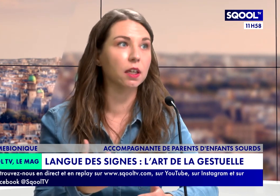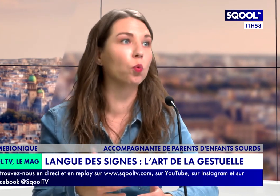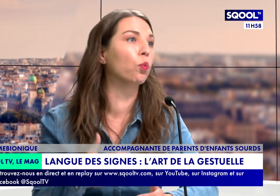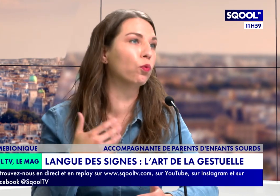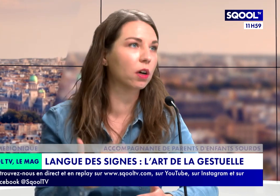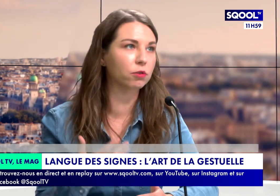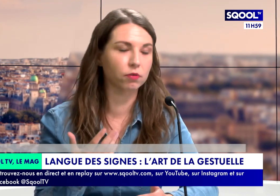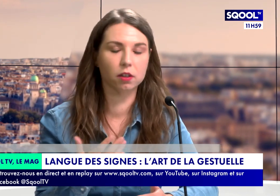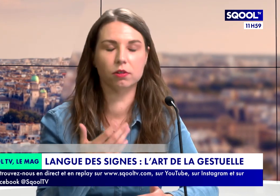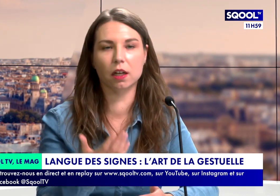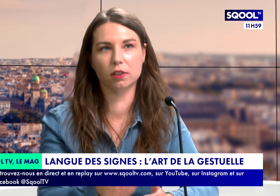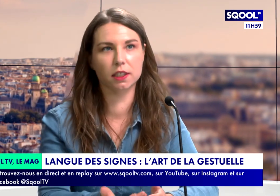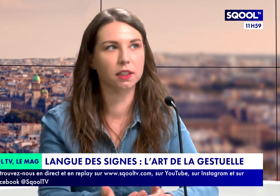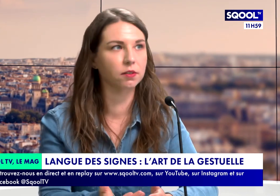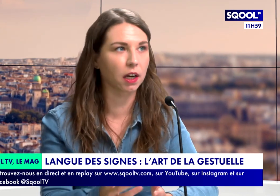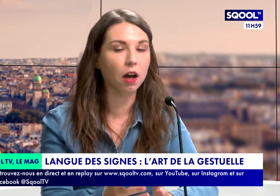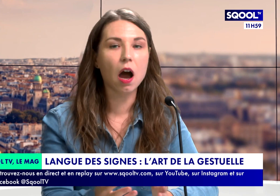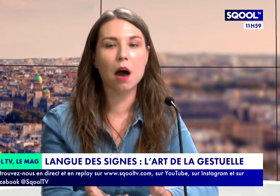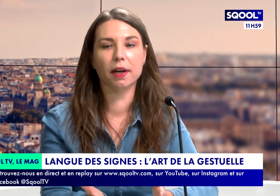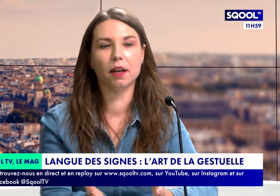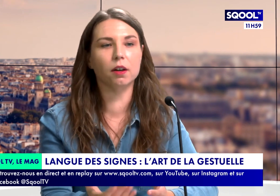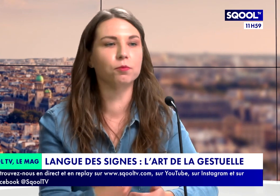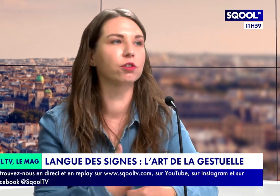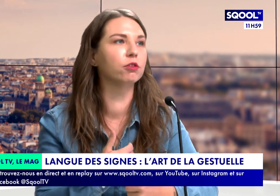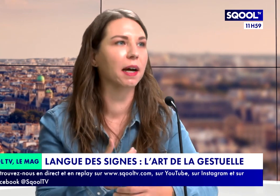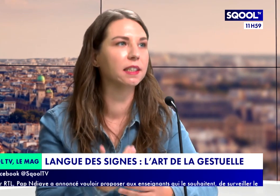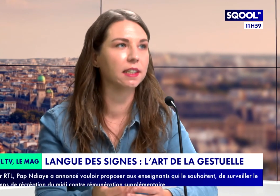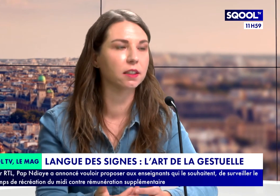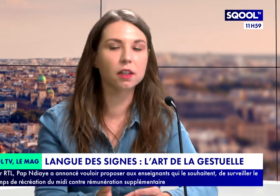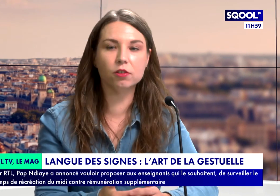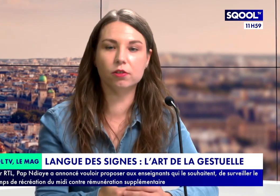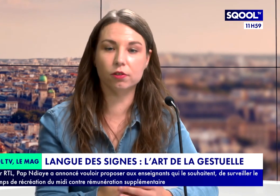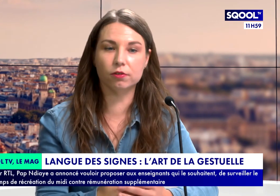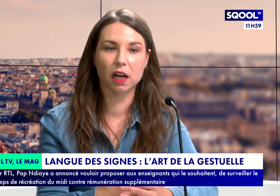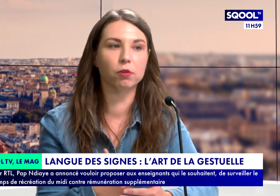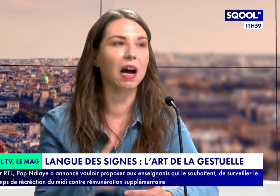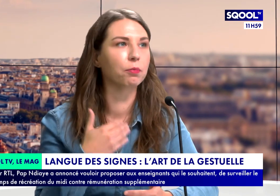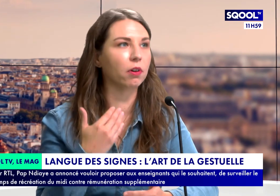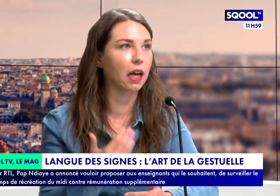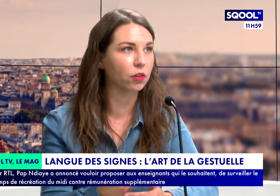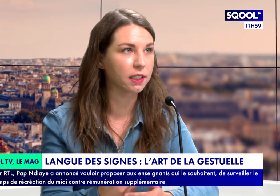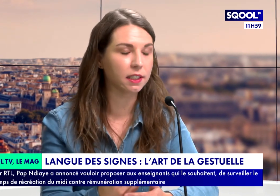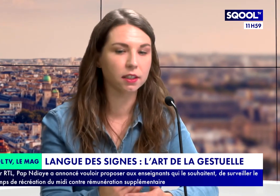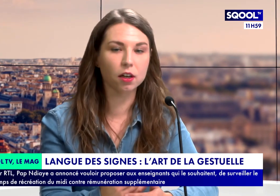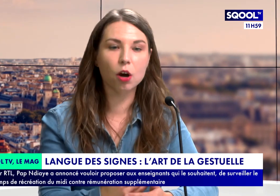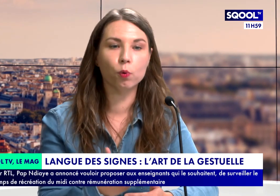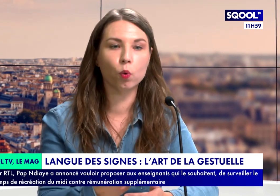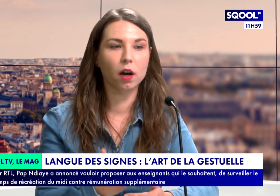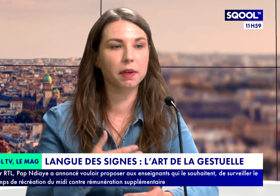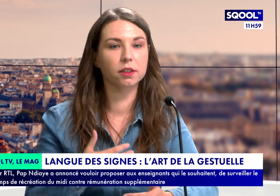ont moins besoin de la langue des signes. Après, moi, je suis partisane de vraiment apprendre la langue des signes. Pourquoi ? Parce qu